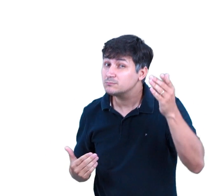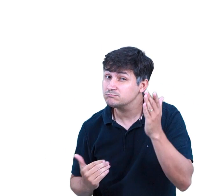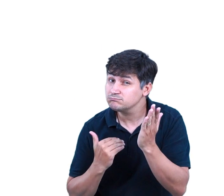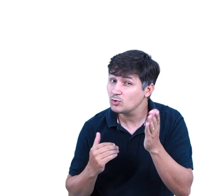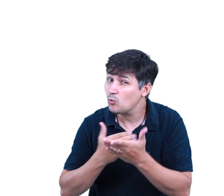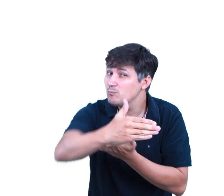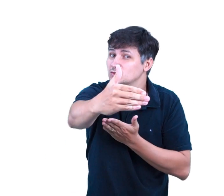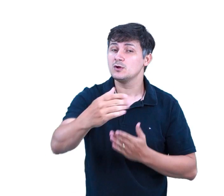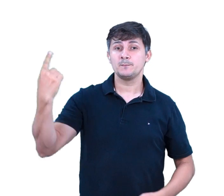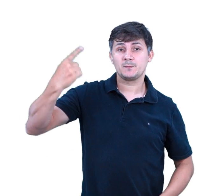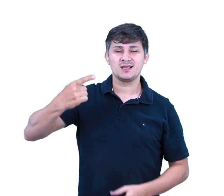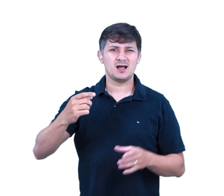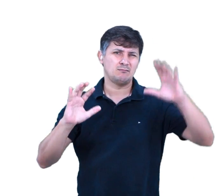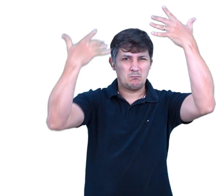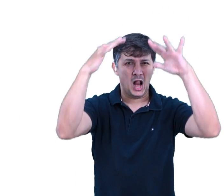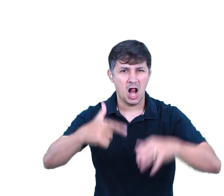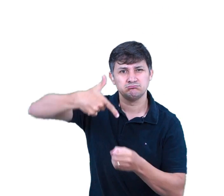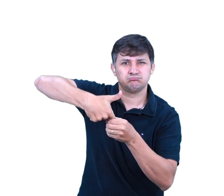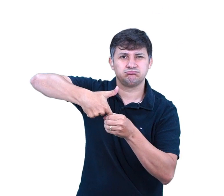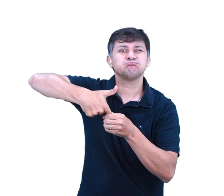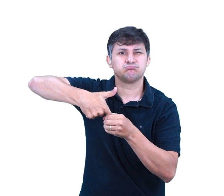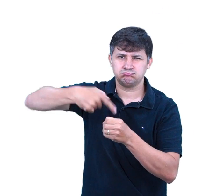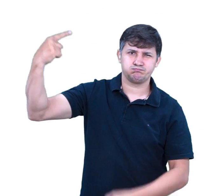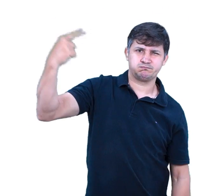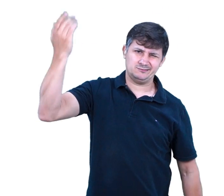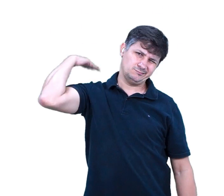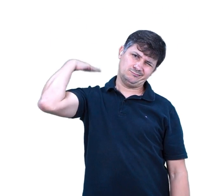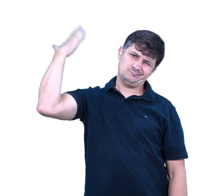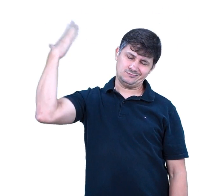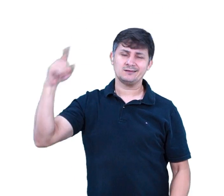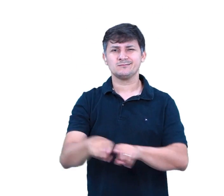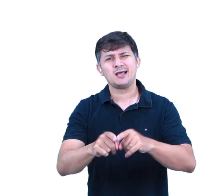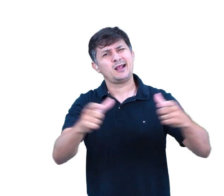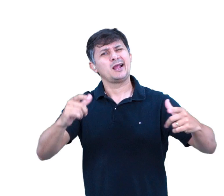em cheio o país e sua curva milagrosa de crescimento econômico em